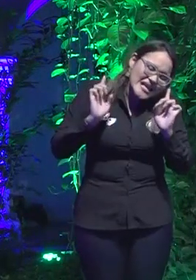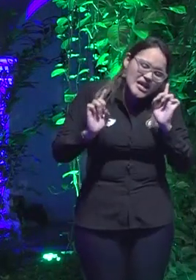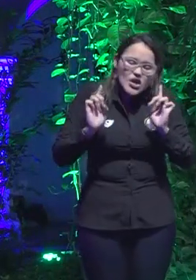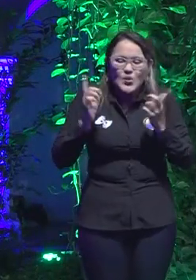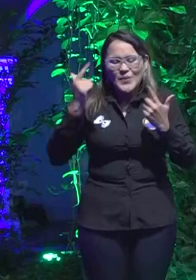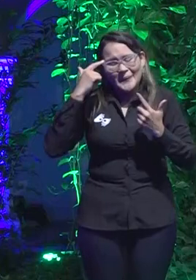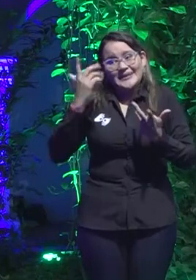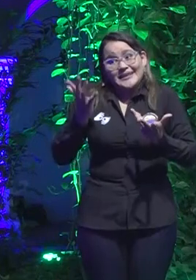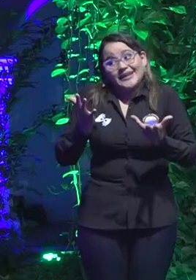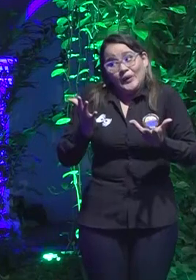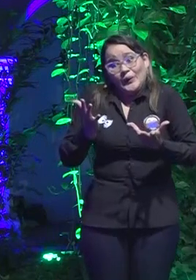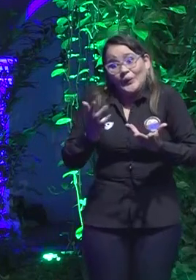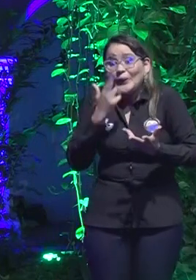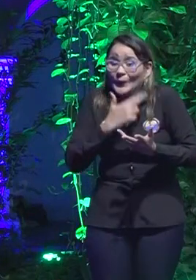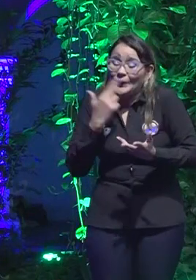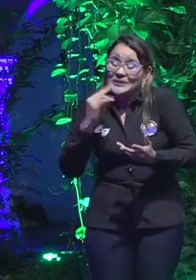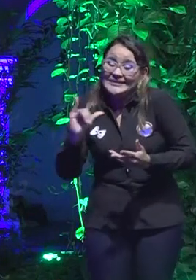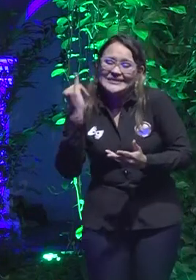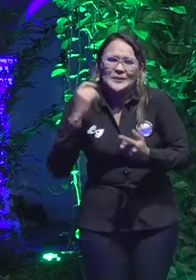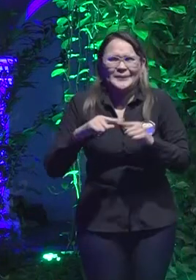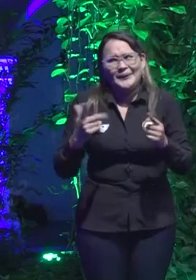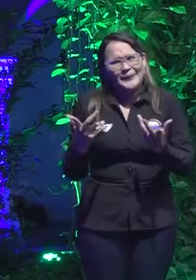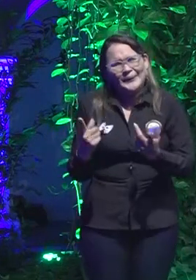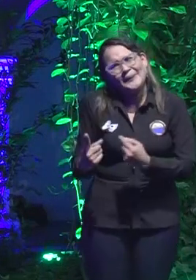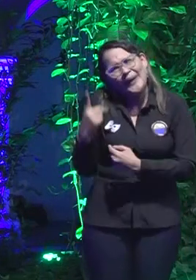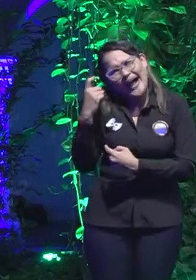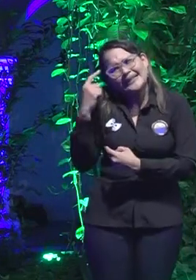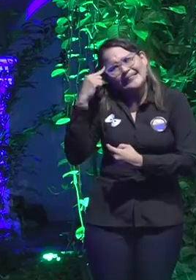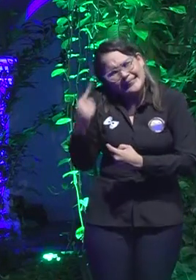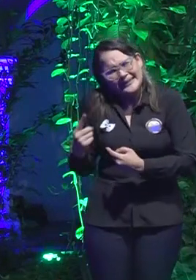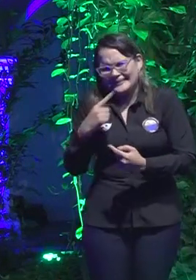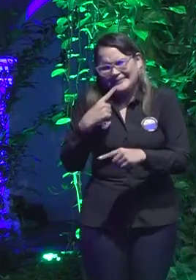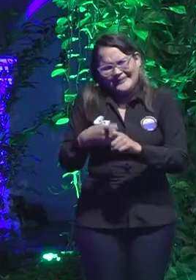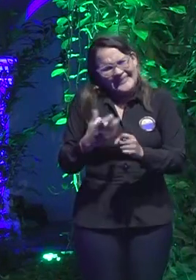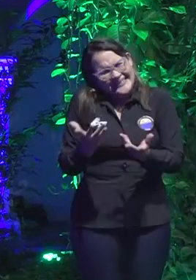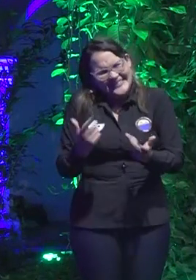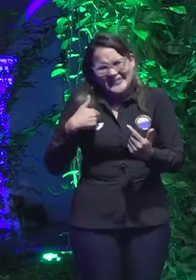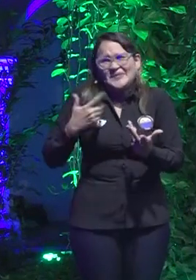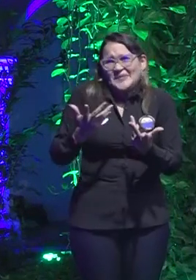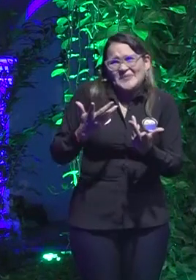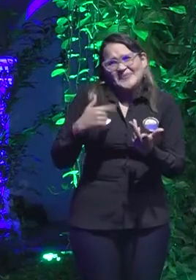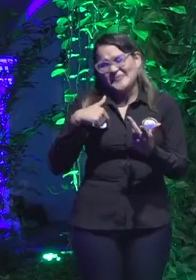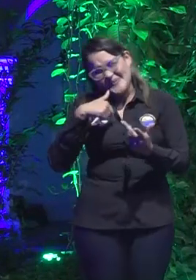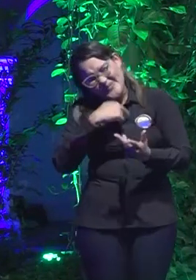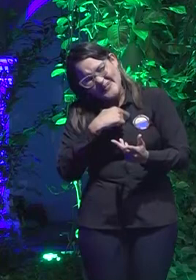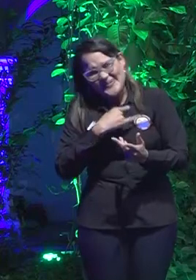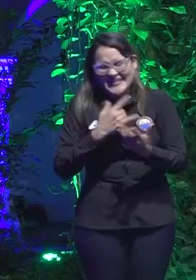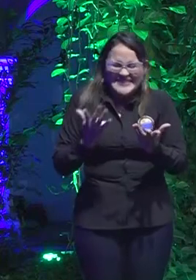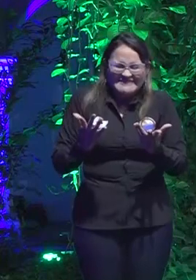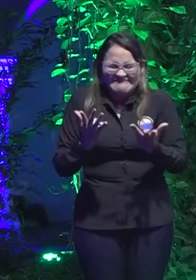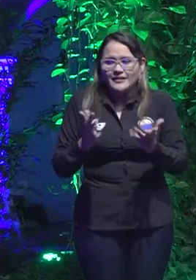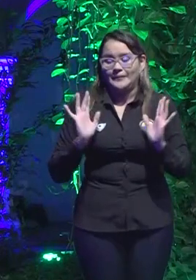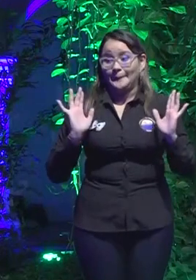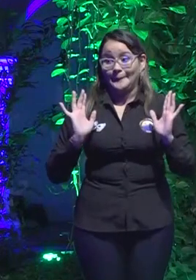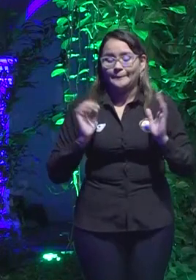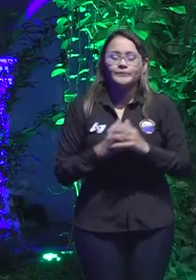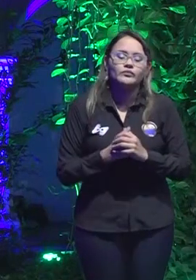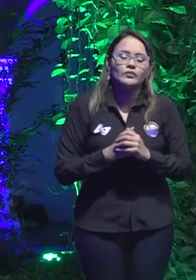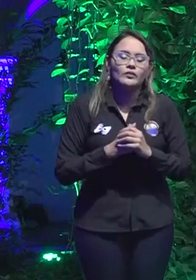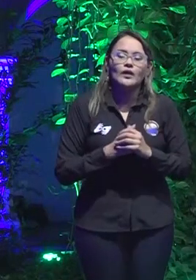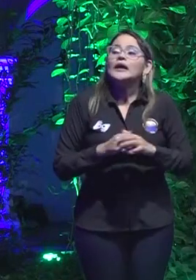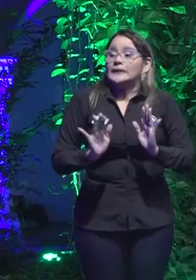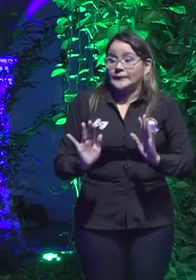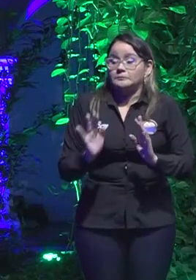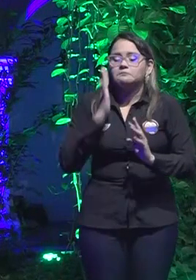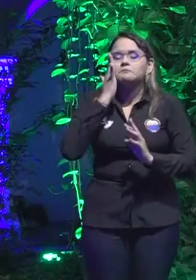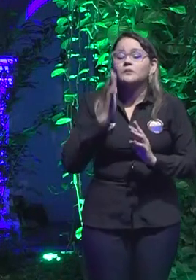compromiso es muy grande, pero también nos faltaba mucho para ser de verdad una universidad emprendedora. Y la universidad se sometió al